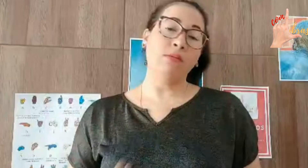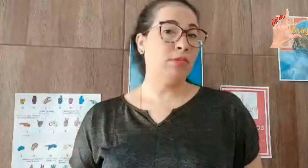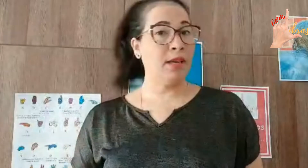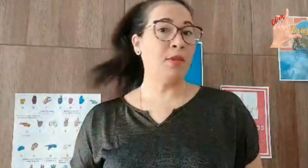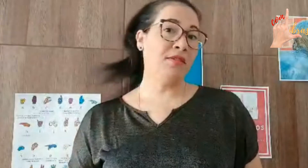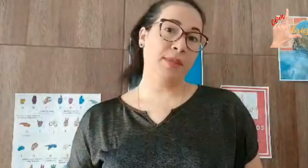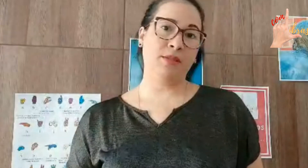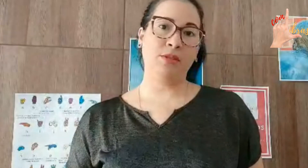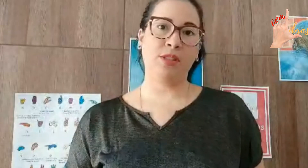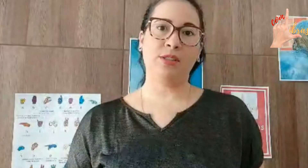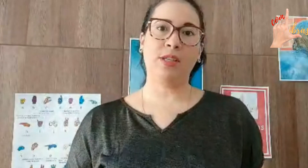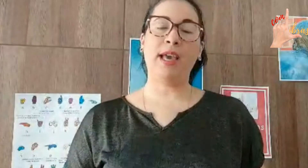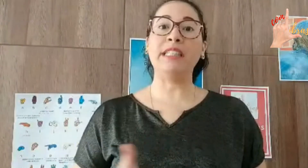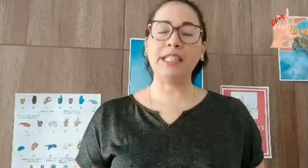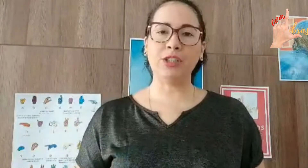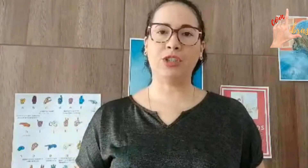tem movimento, gente. É triste.